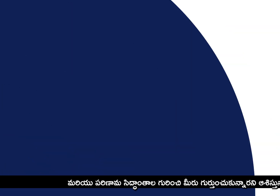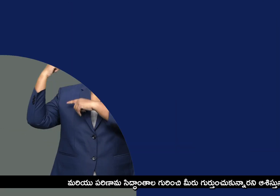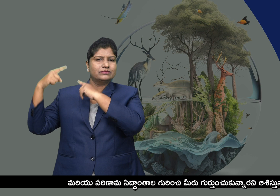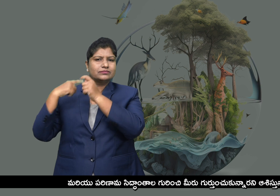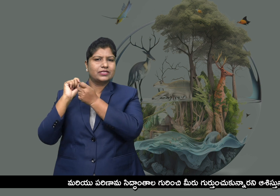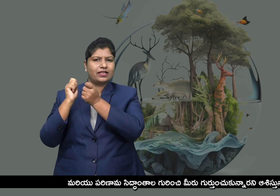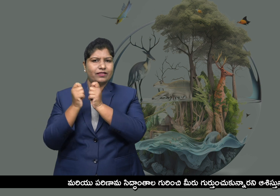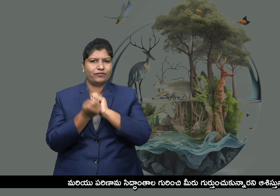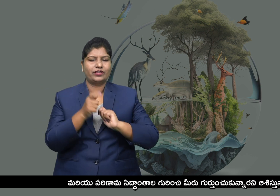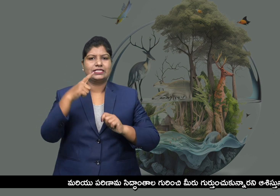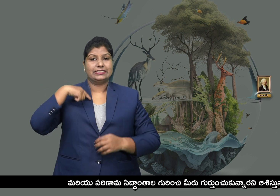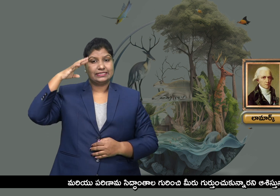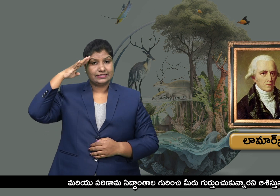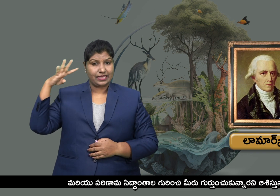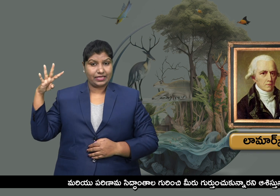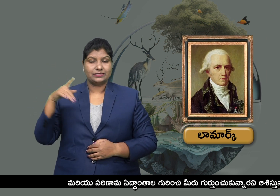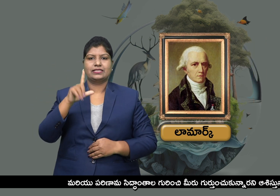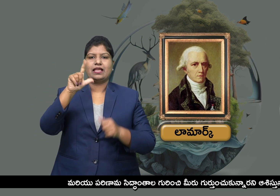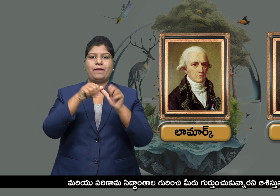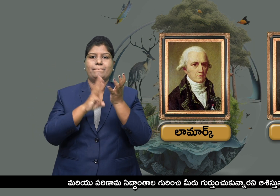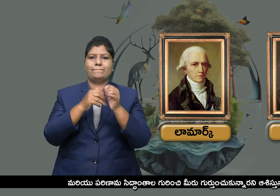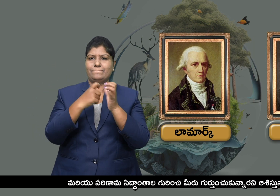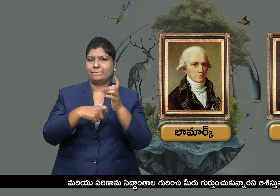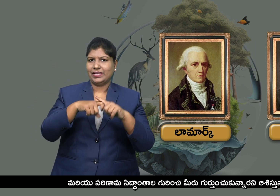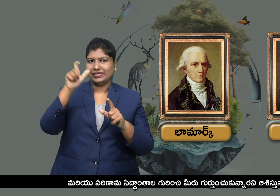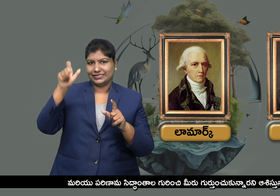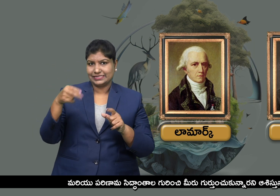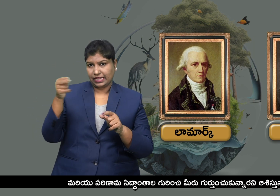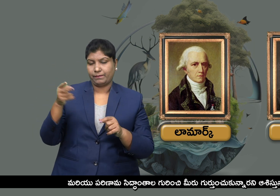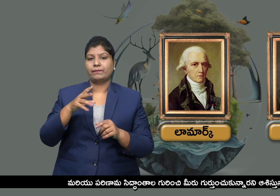గురించి మీరు గుర్తుంచుకున్నారని ఆశిస్తున్నాను.